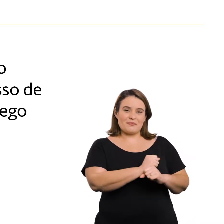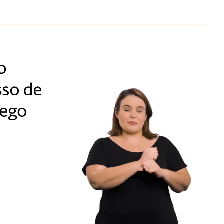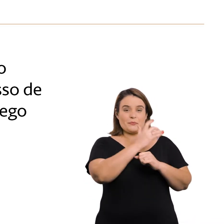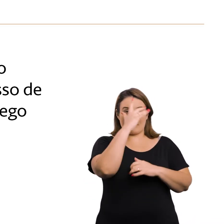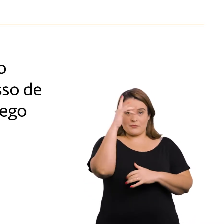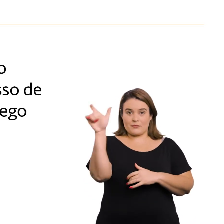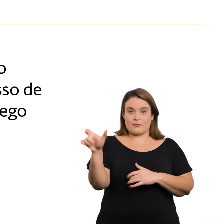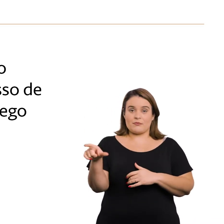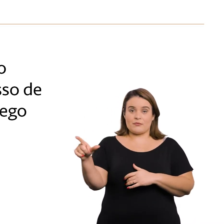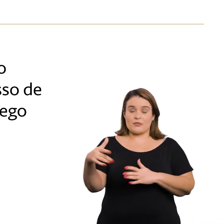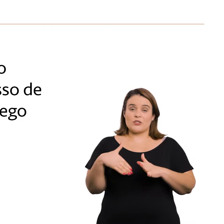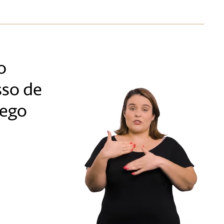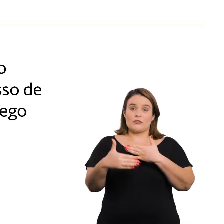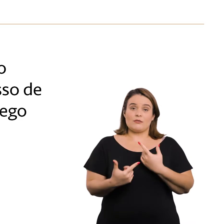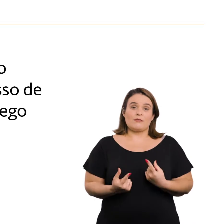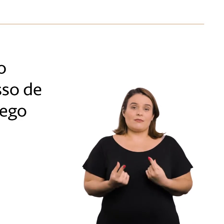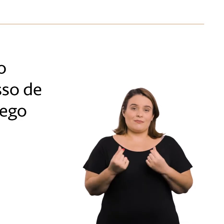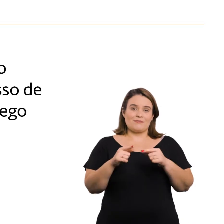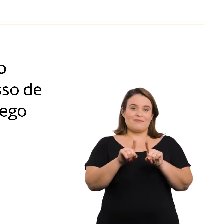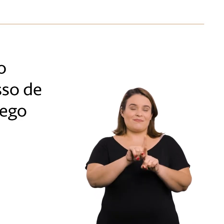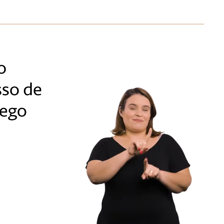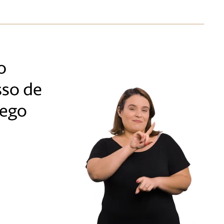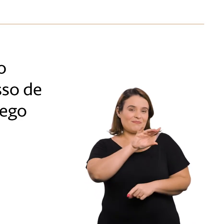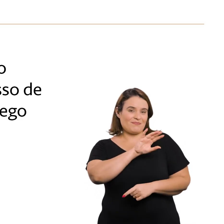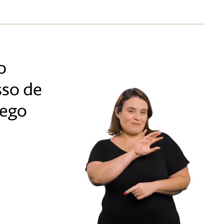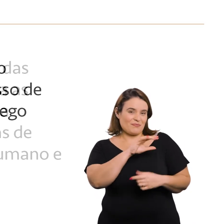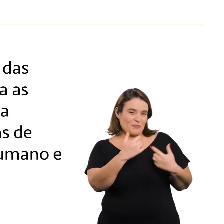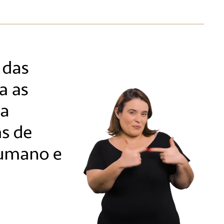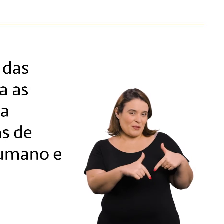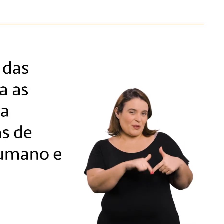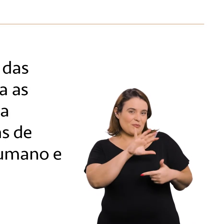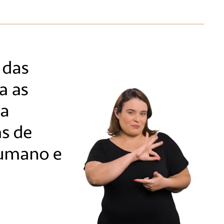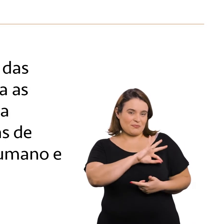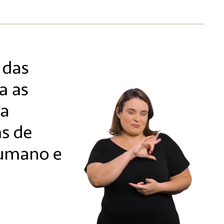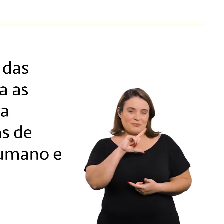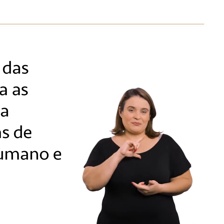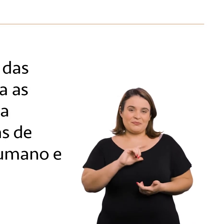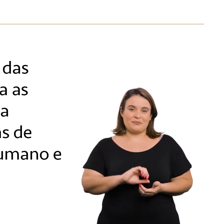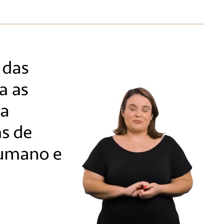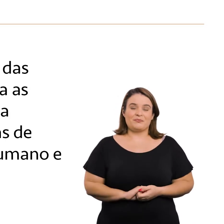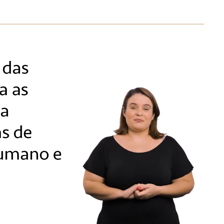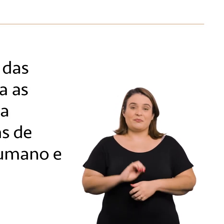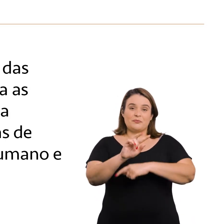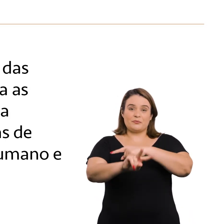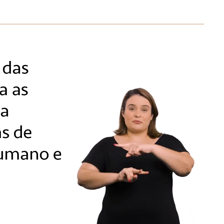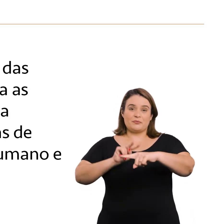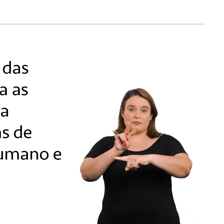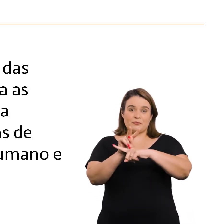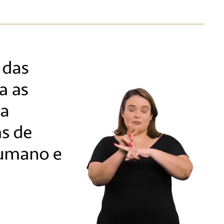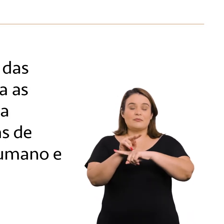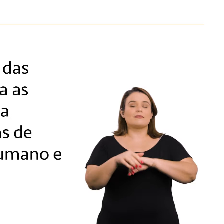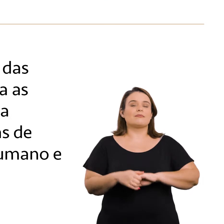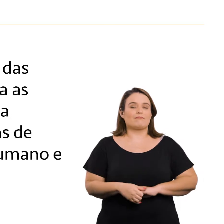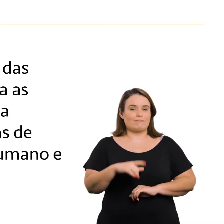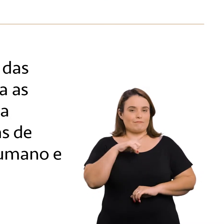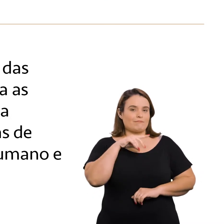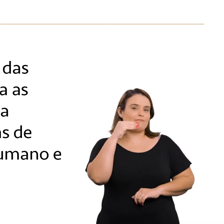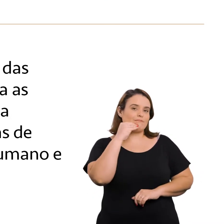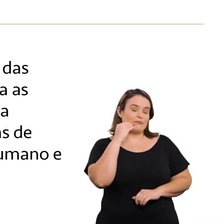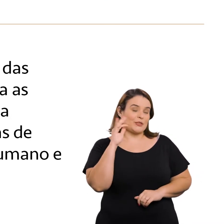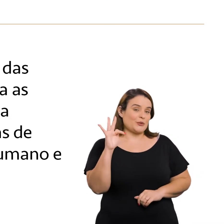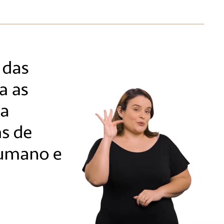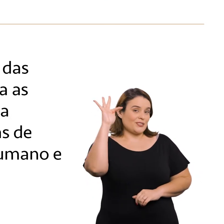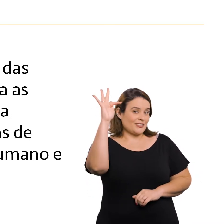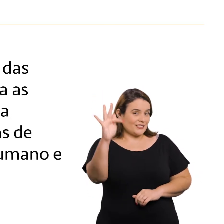no processo de geração de renda e no emprego remunerado; sustentabilidade, garantia das oportunidades também para